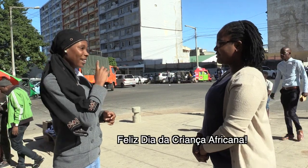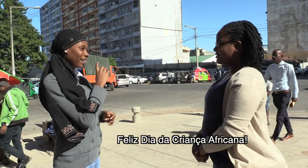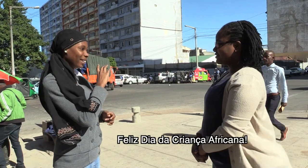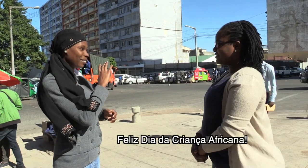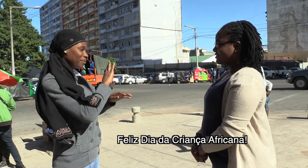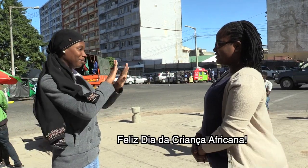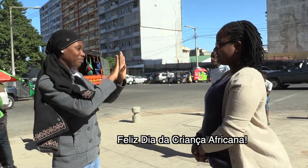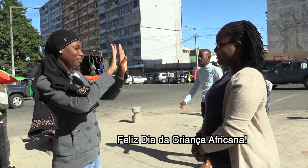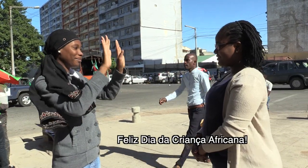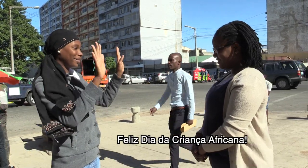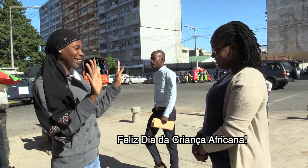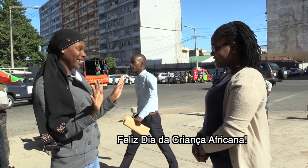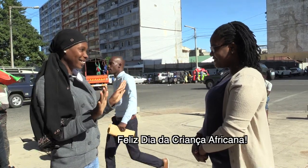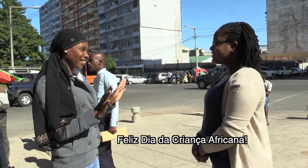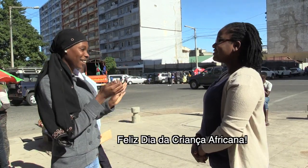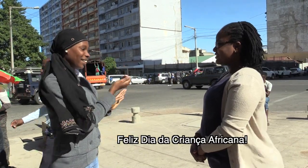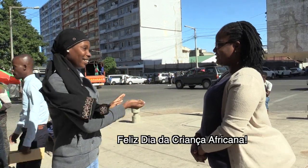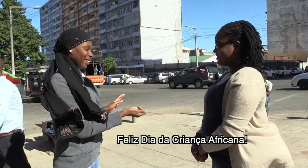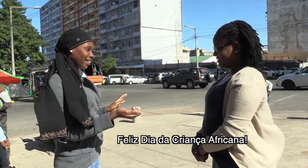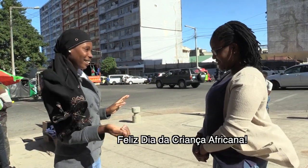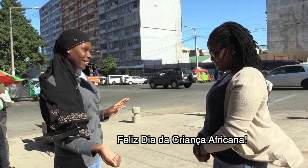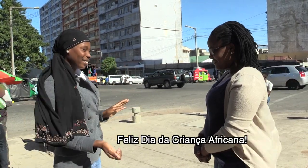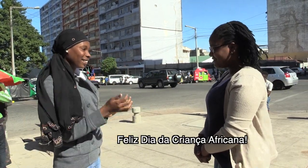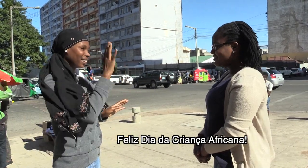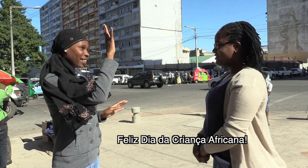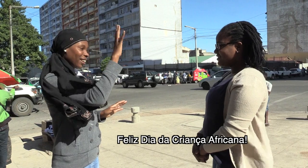Feliz Dia da Criança Africana!